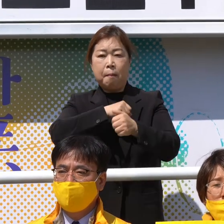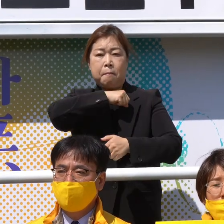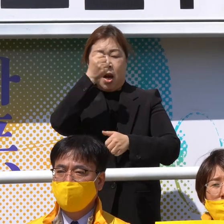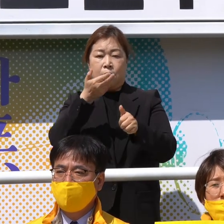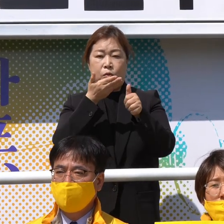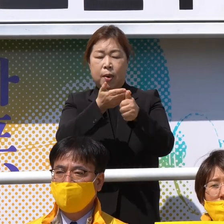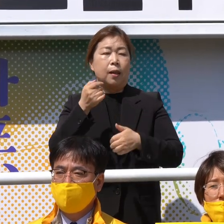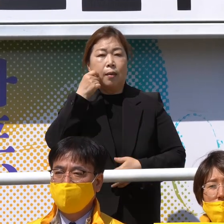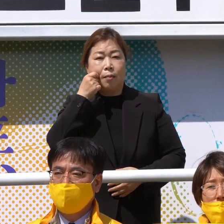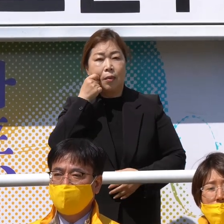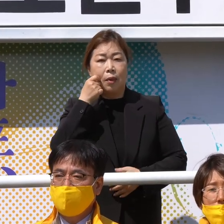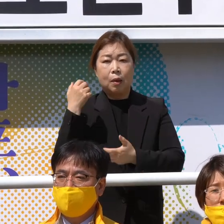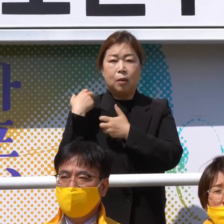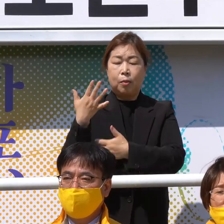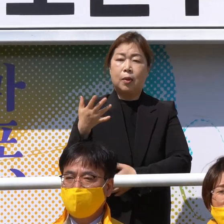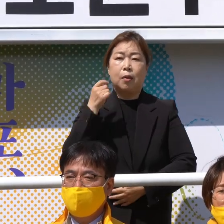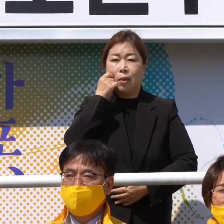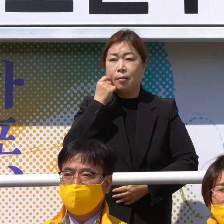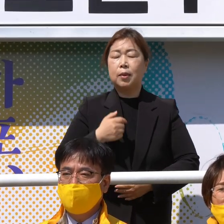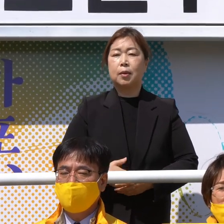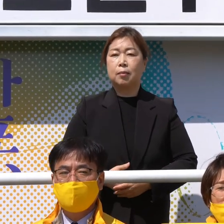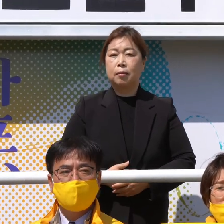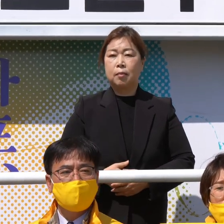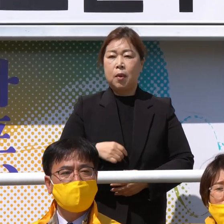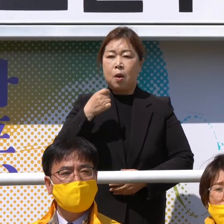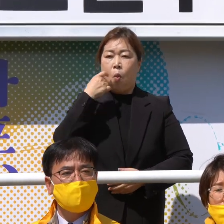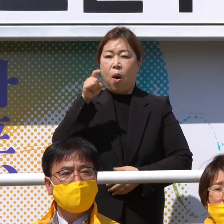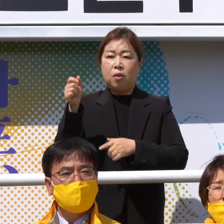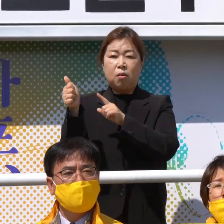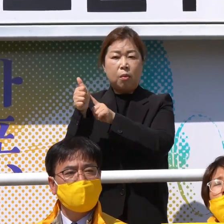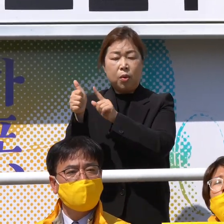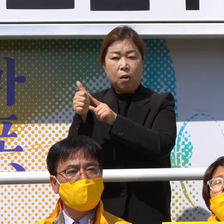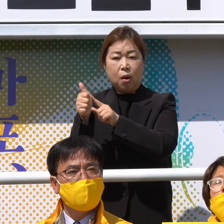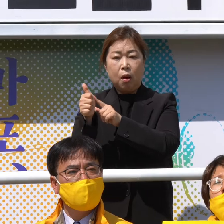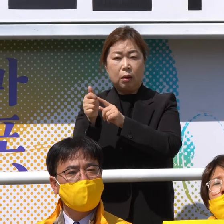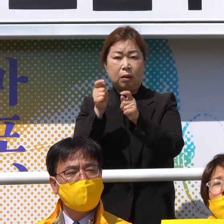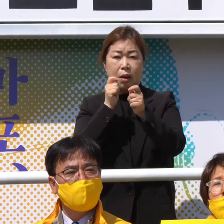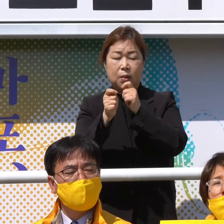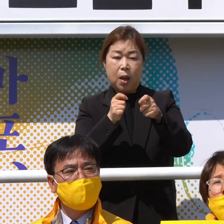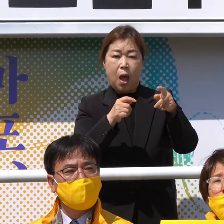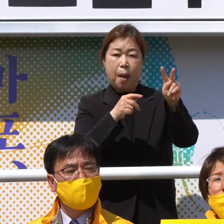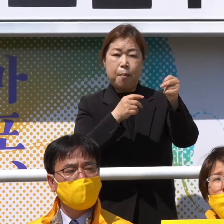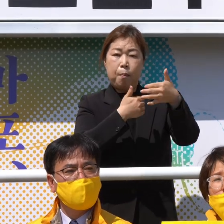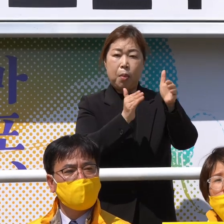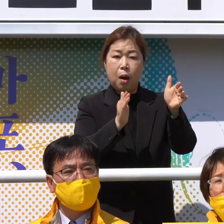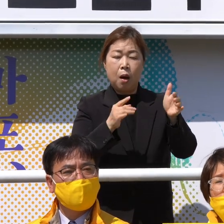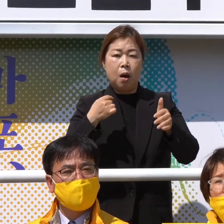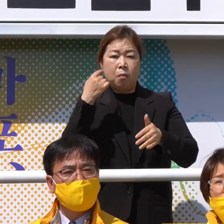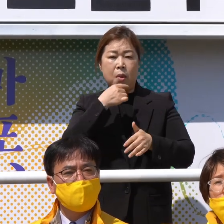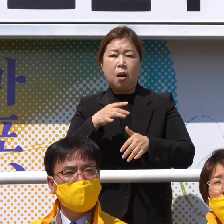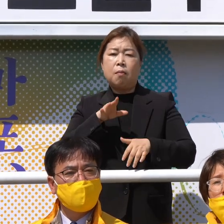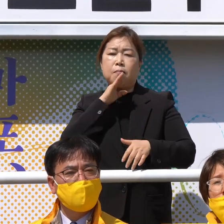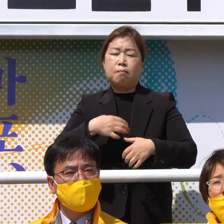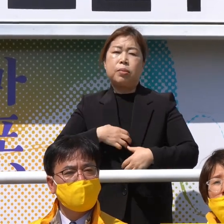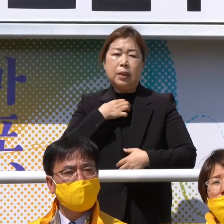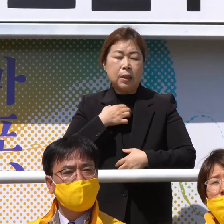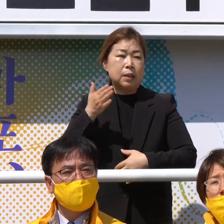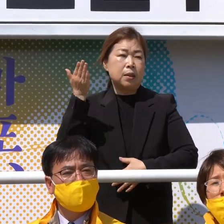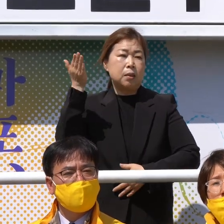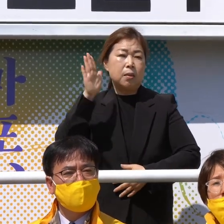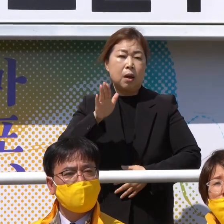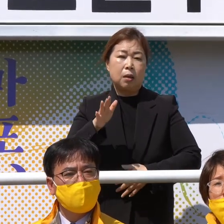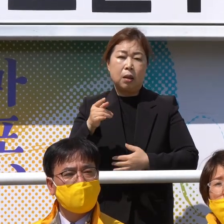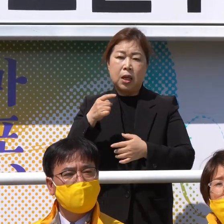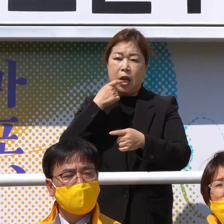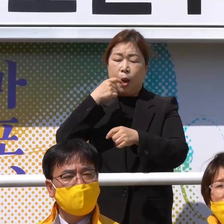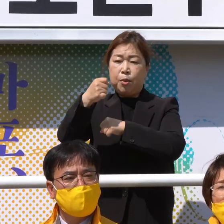안 됩니다. 황교안 대표가 텔레그램 N번방 놓고 말도 안 되는 소리를 했지만